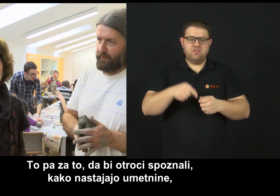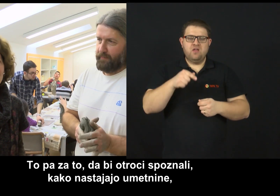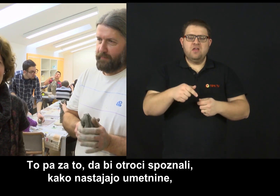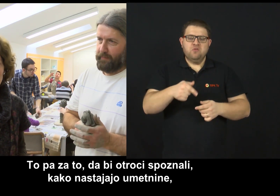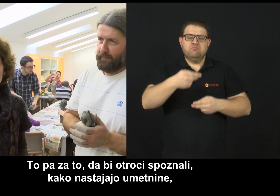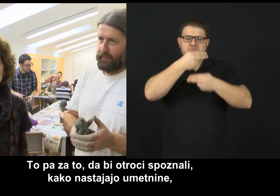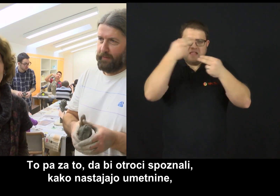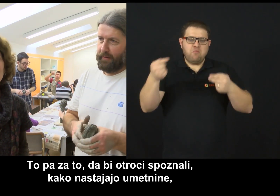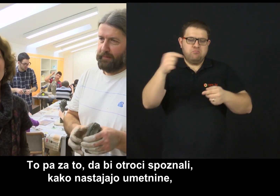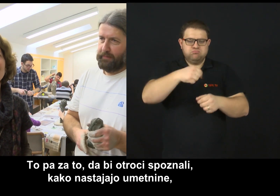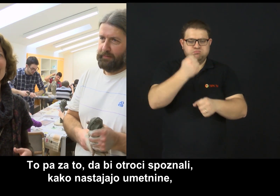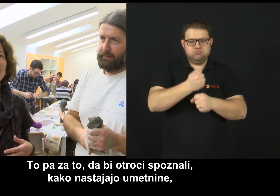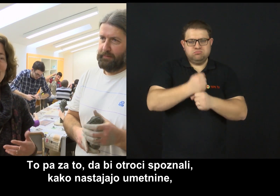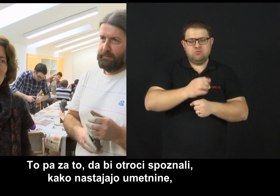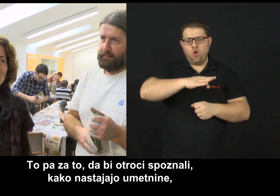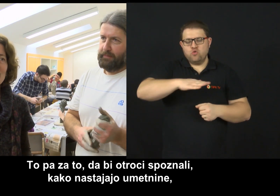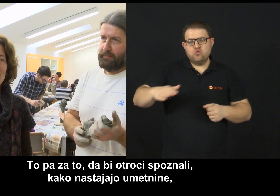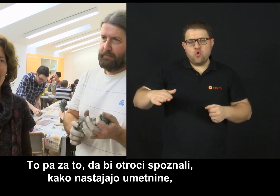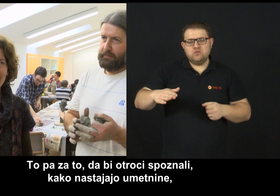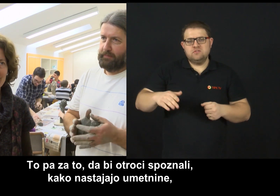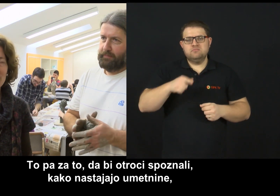namenjene temu, da bi otroci spoznali, kako